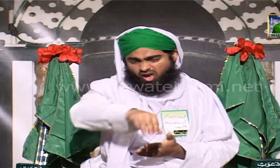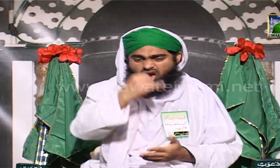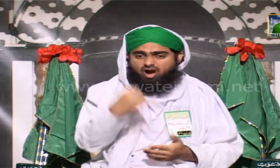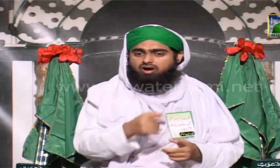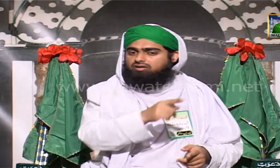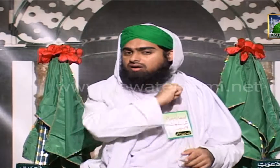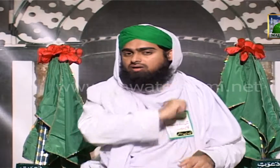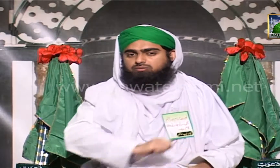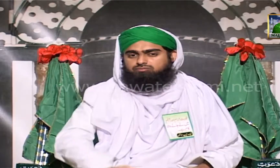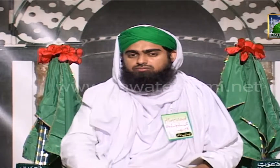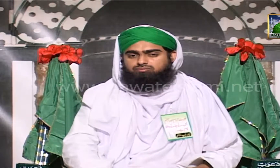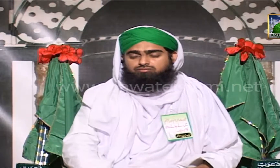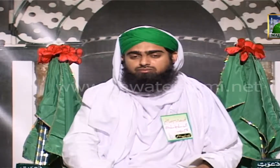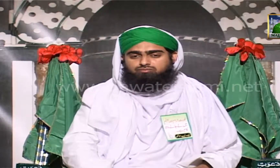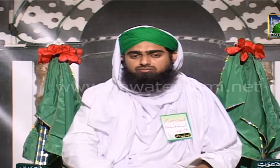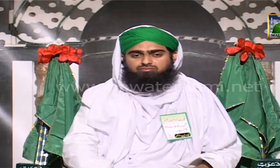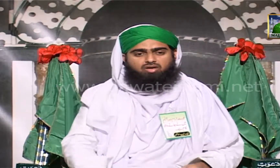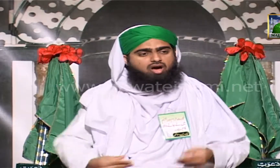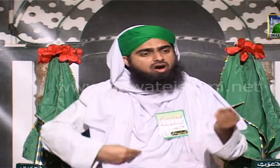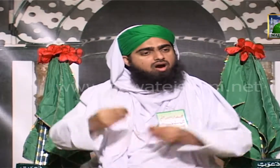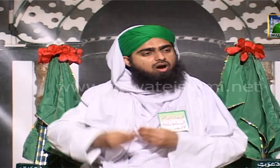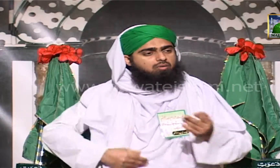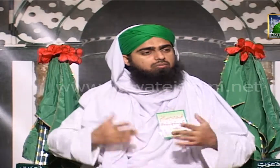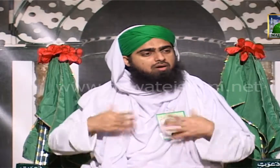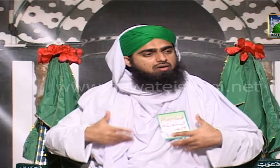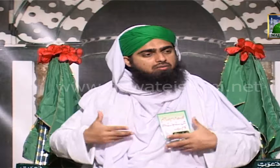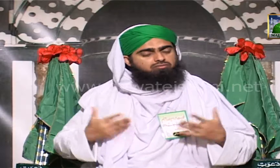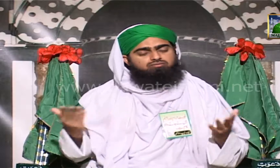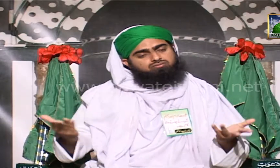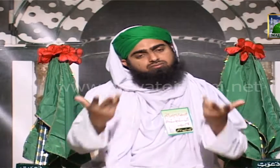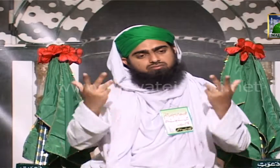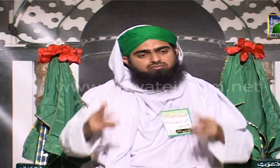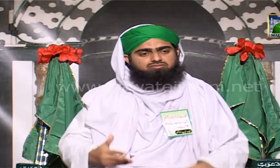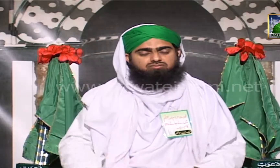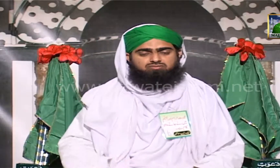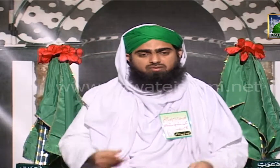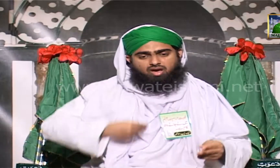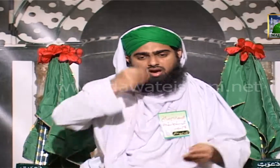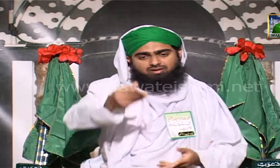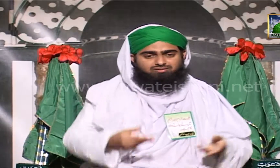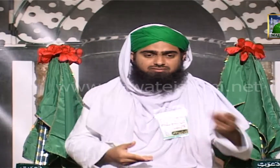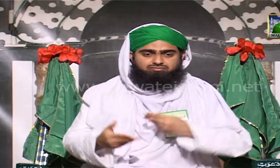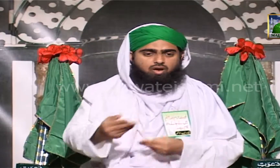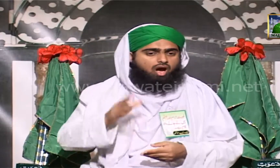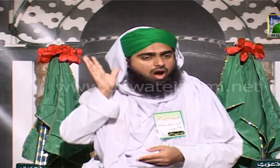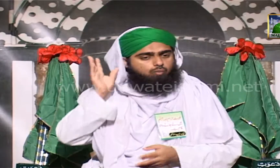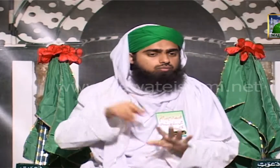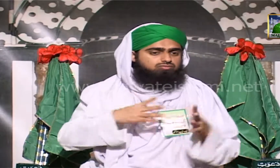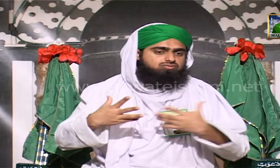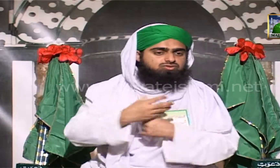مسجد کھڑے خرید و فروخت کر رہے ہوتے ہیں، خرید بھی رہے ہوتے ہیں، لوگ بیچ بھی رہے ہوتے ہیں، نمازی بھی ہوتے ہیں کہ دوڑ کے پھر جمعے کی نماز پڑھ